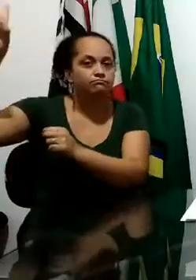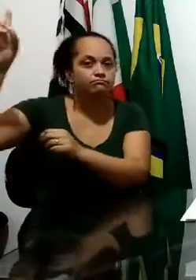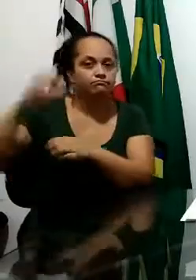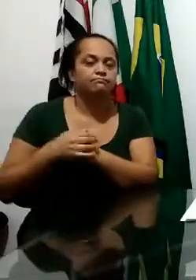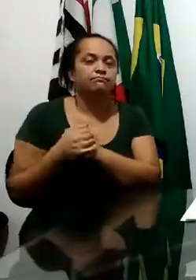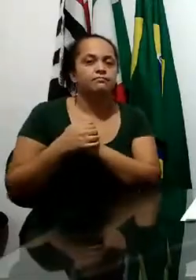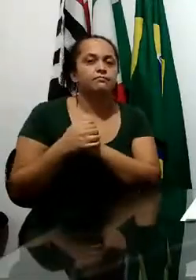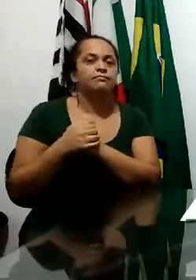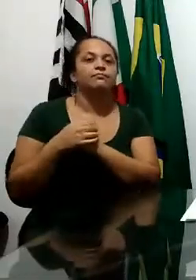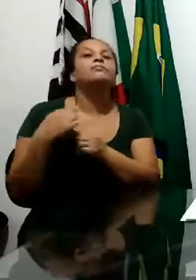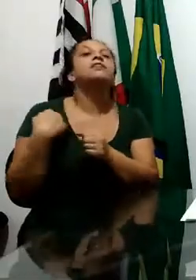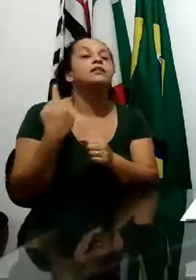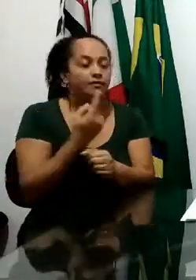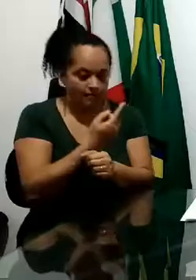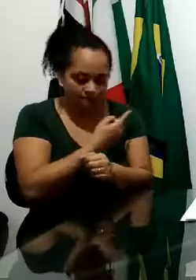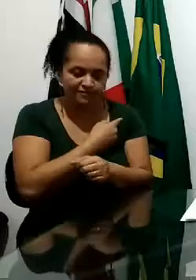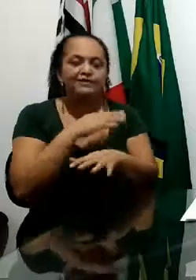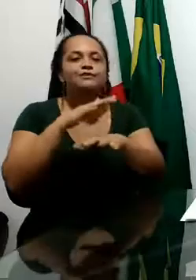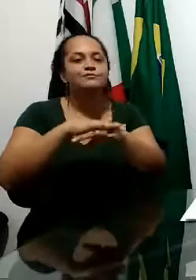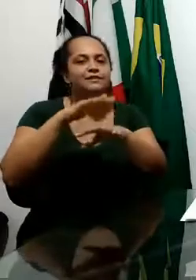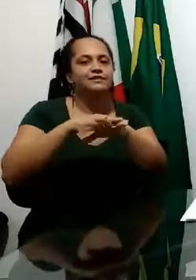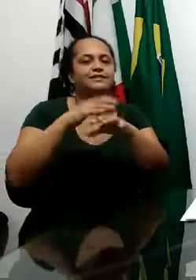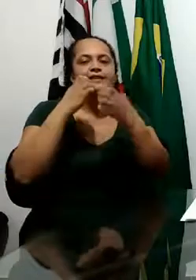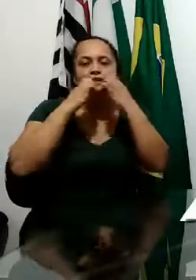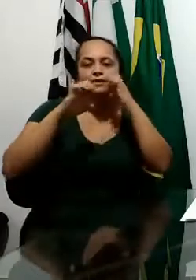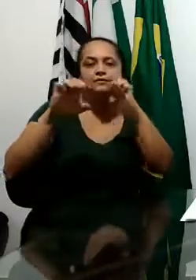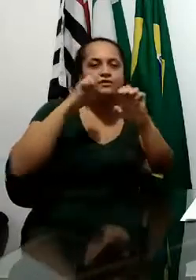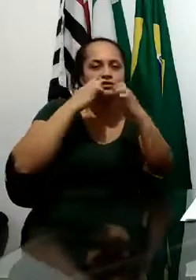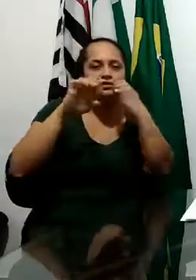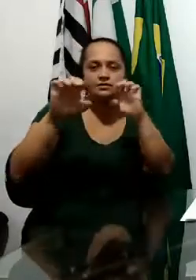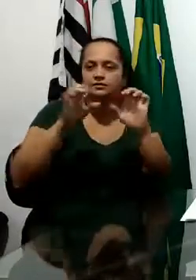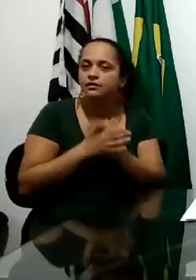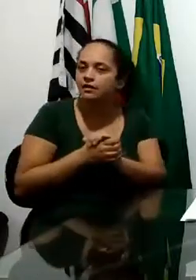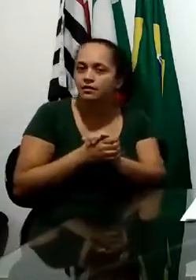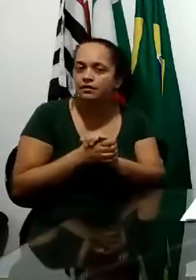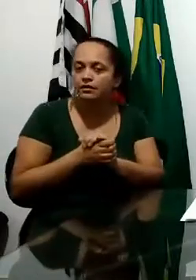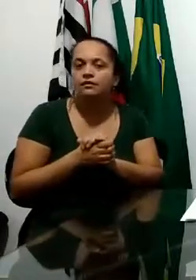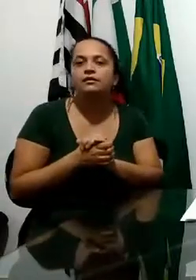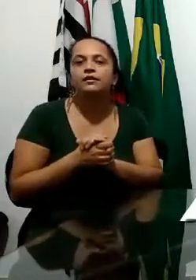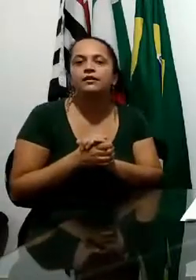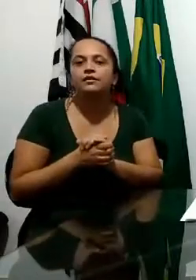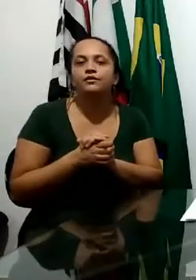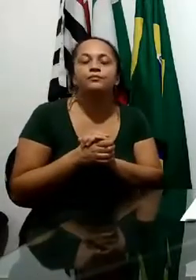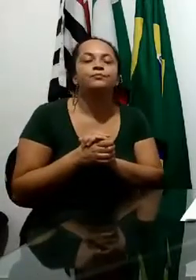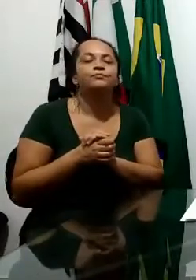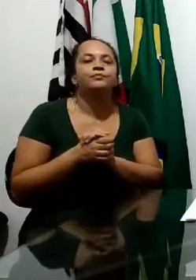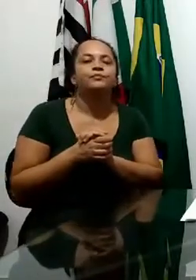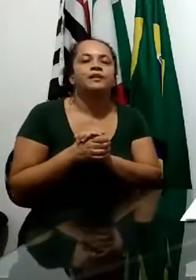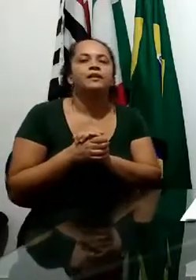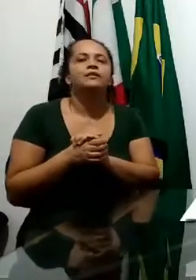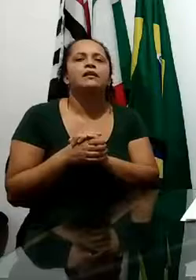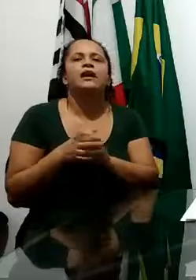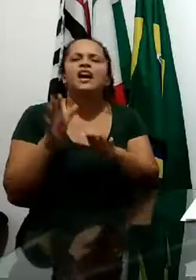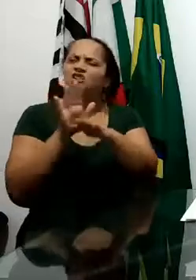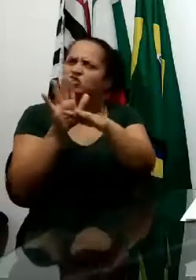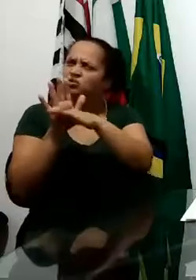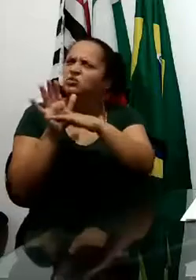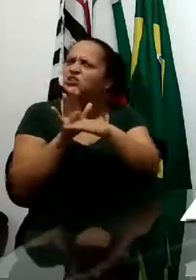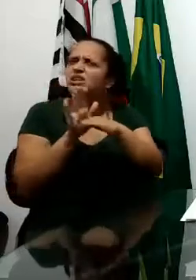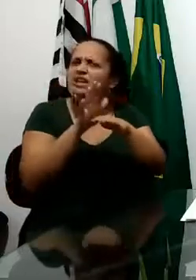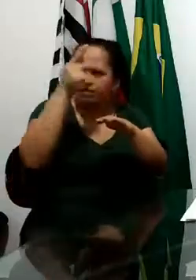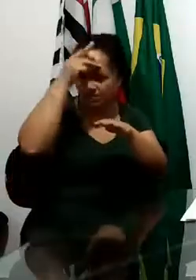para realizar a obra da evangelização dos perdidos, do discipulado dos convertidos e